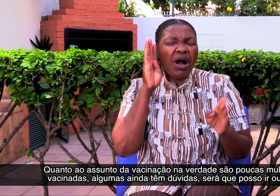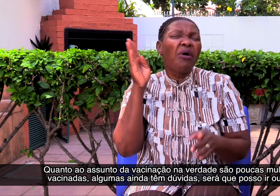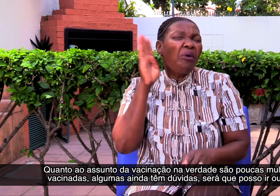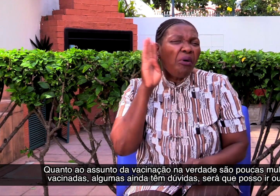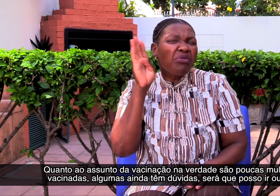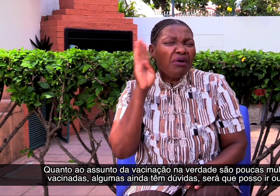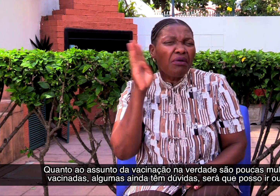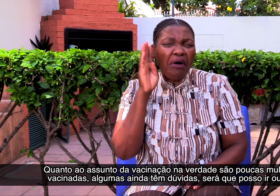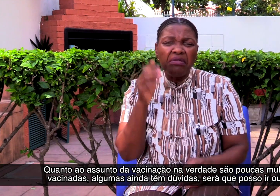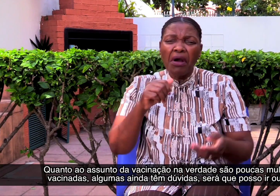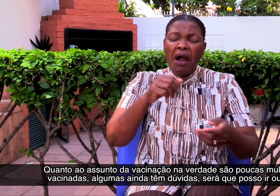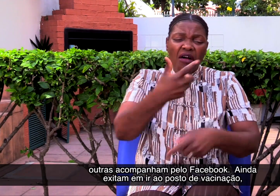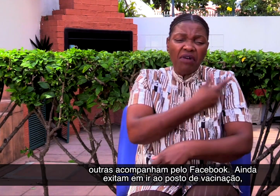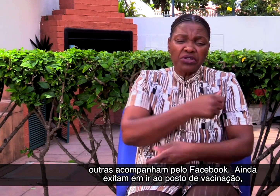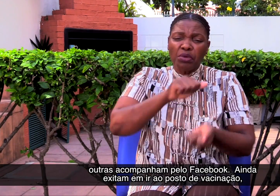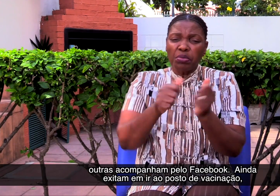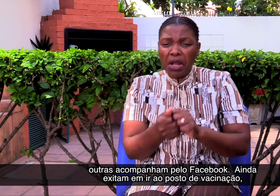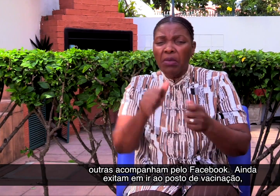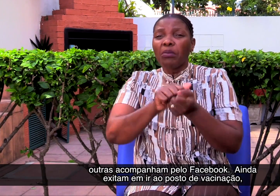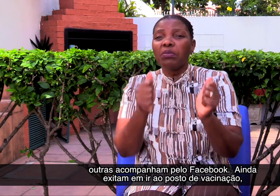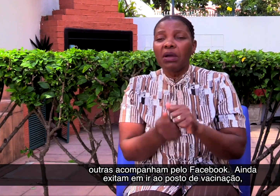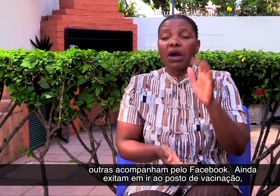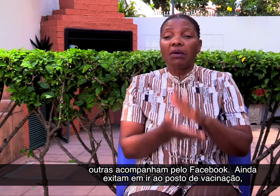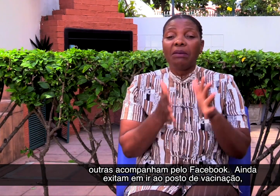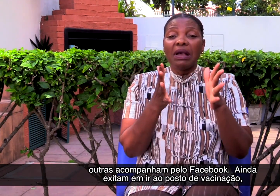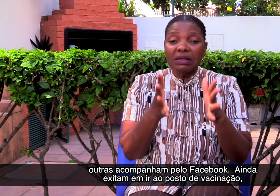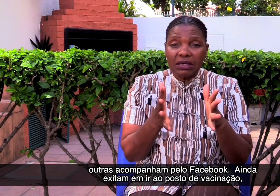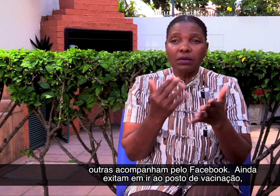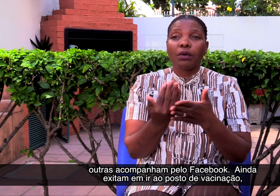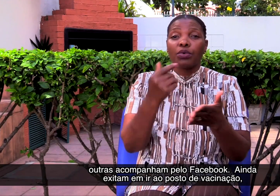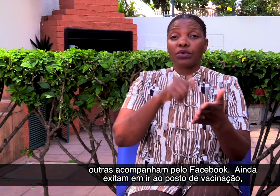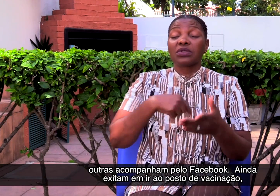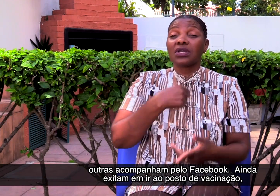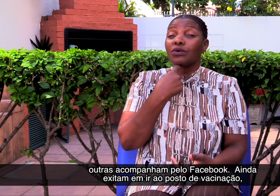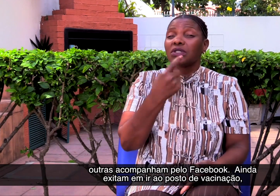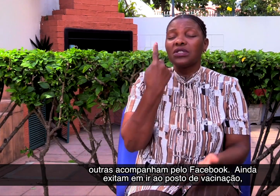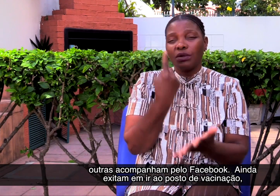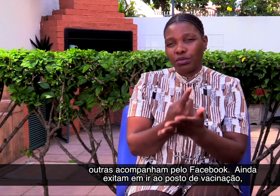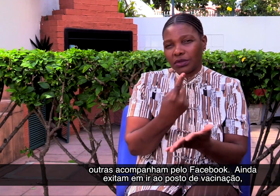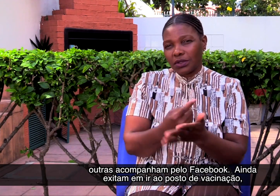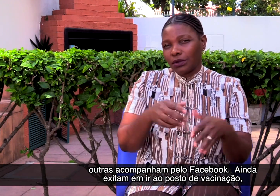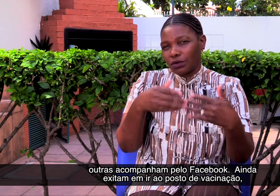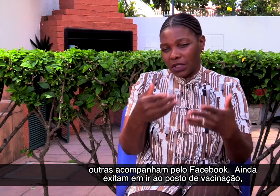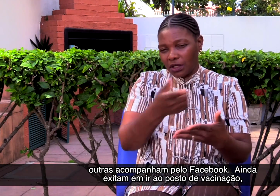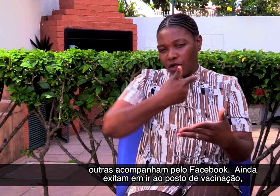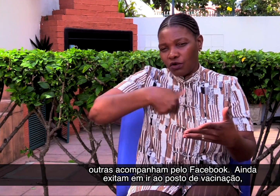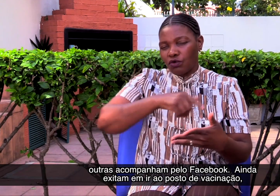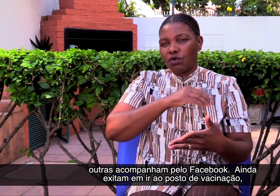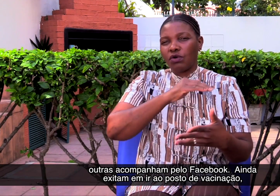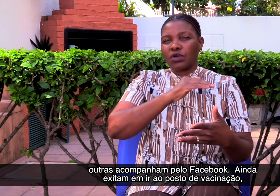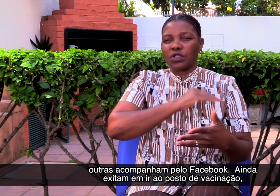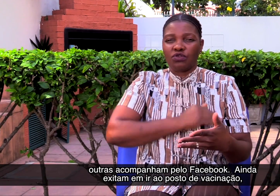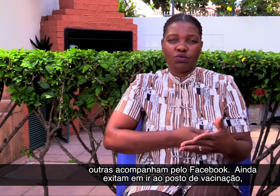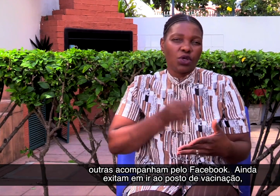será que posso ir ou não? Algumas acompanham através do Facebook, mas ainda existe